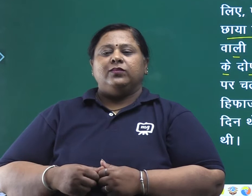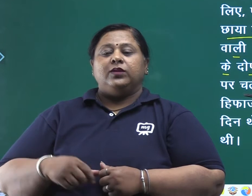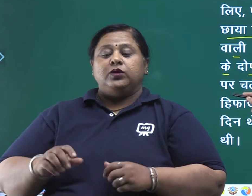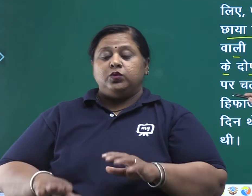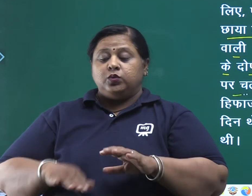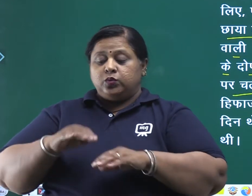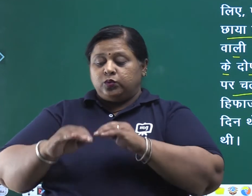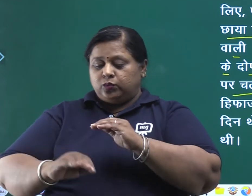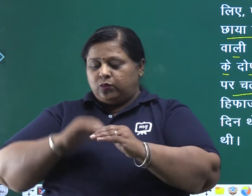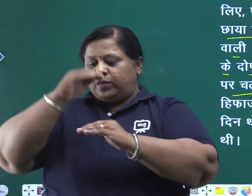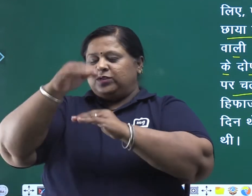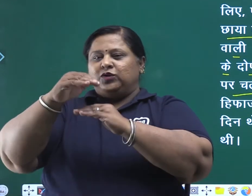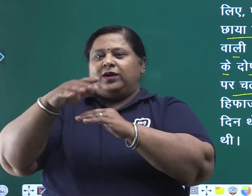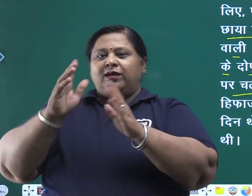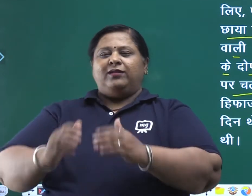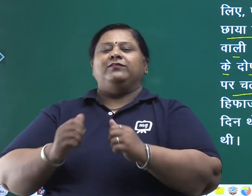स्टूल पर चढ़कर